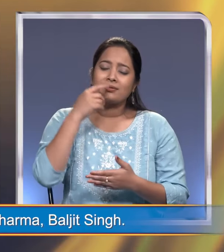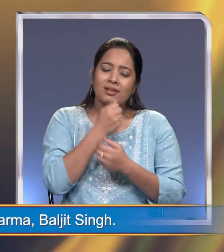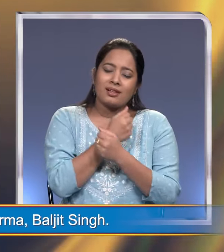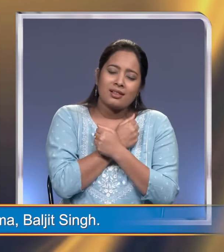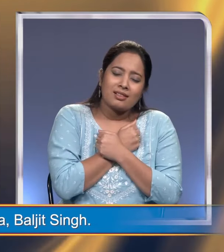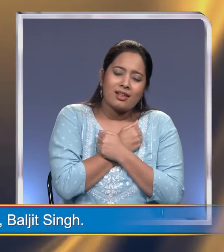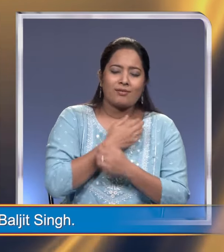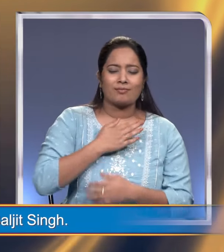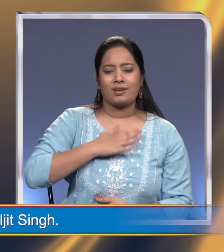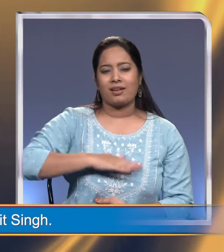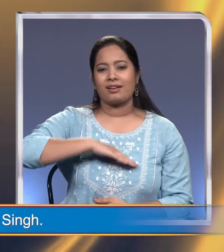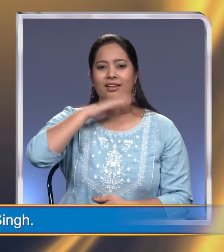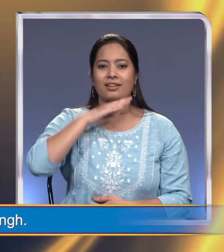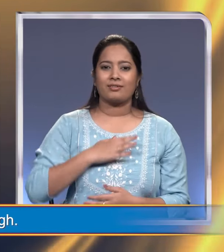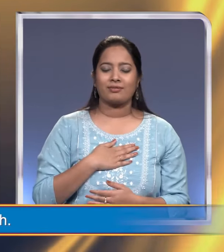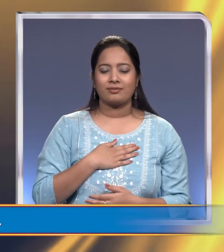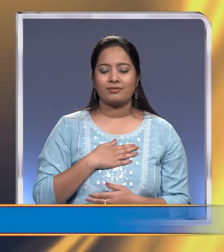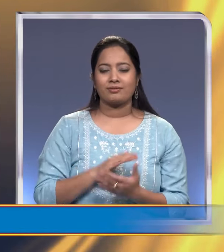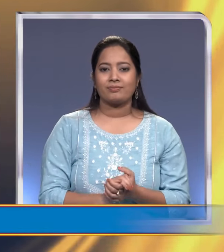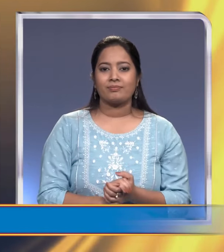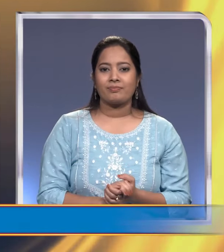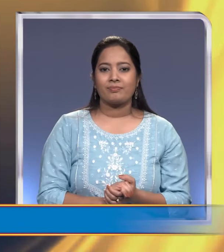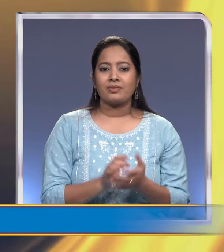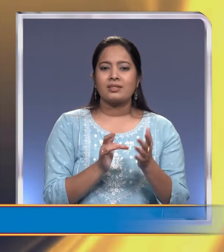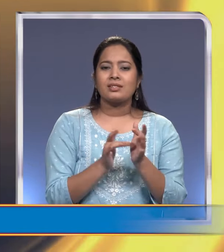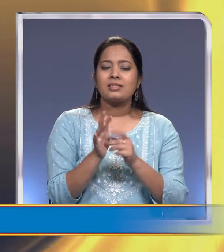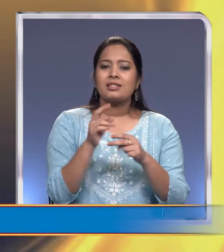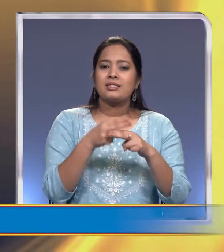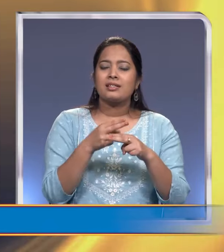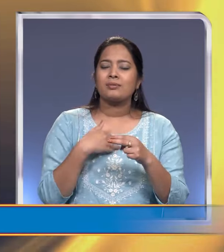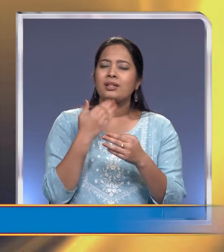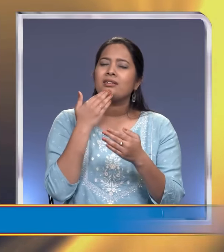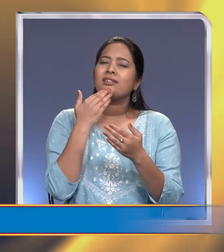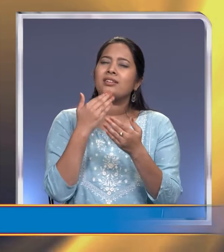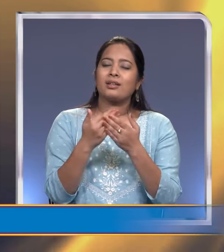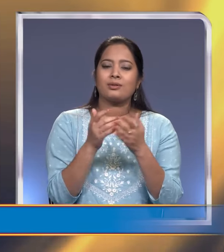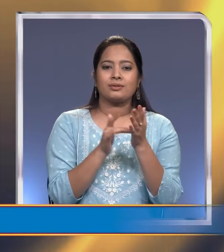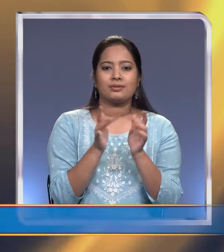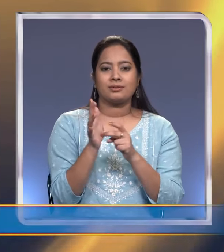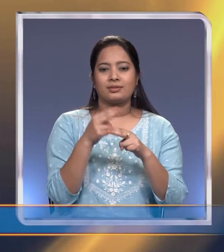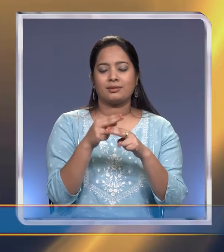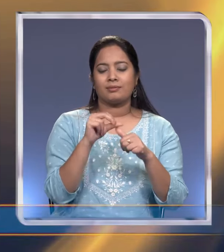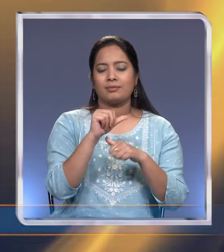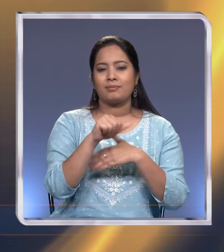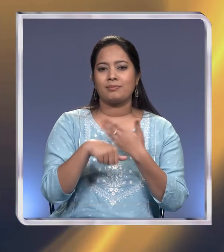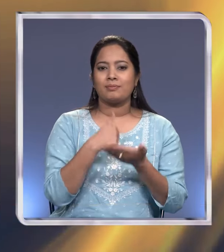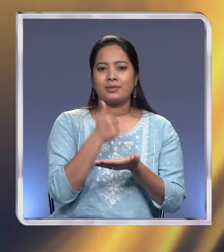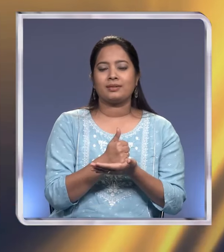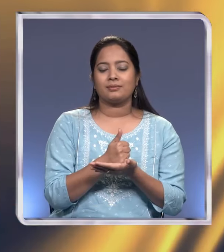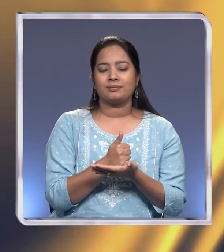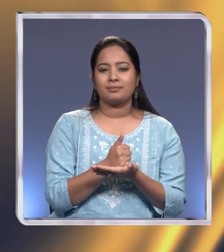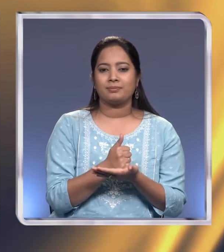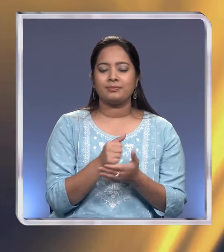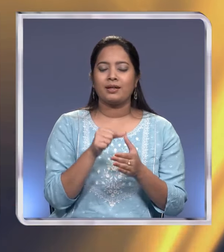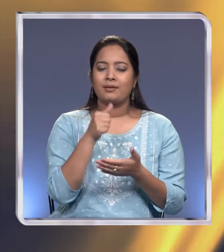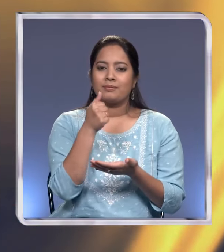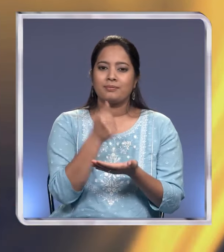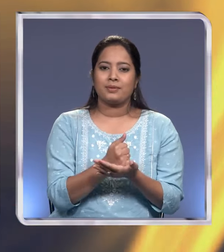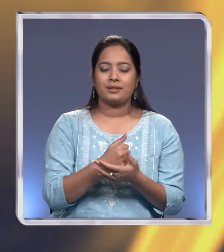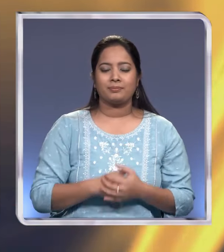तेरा प्रेम हमारे लिए सच्चा है। आभार मन से हम यीशु मसीह के नाम में तुझे धन्यवाद देते हैं।